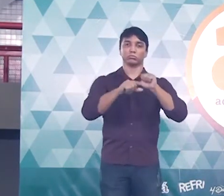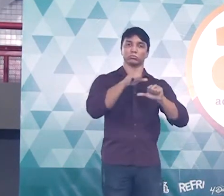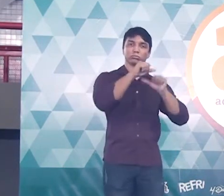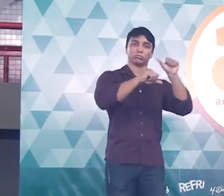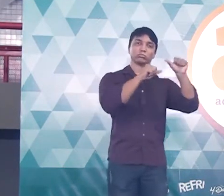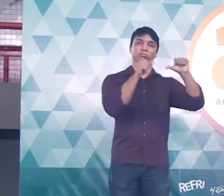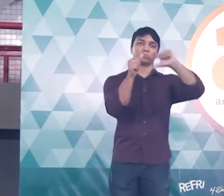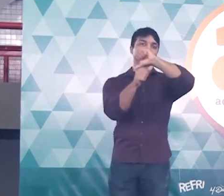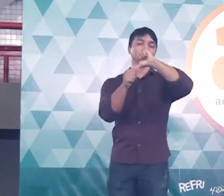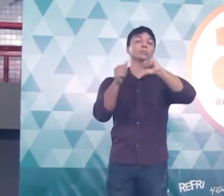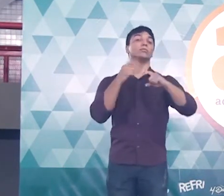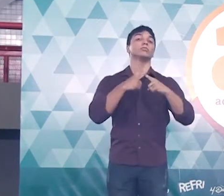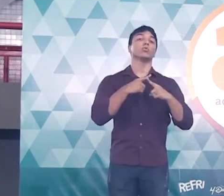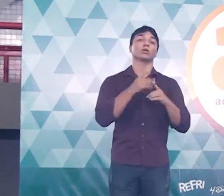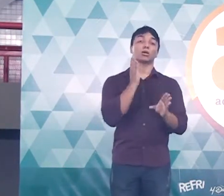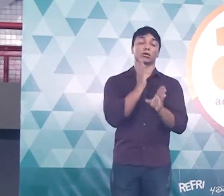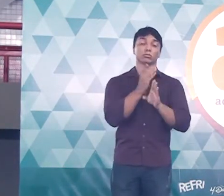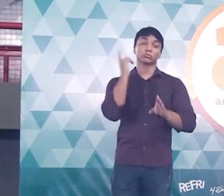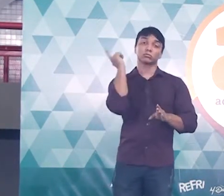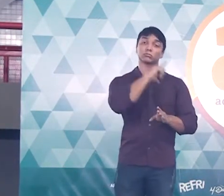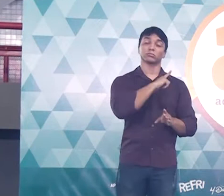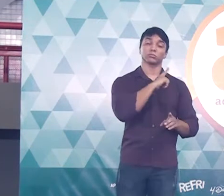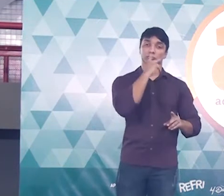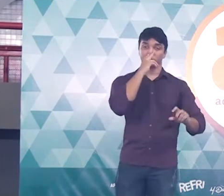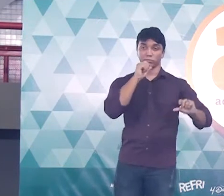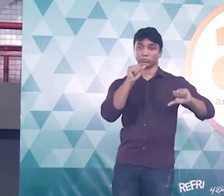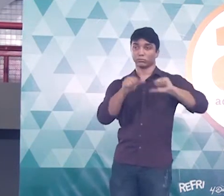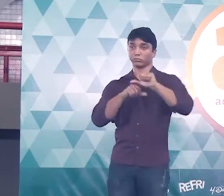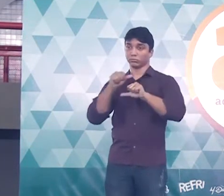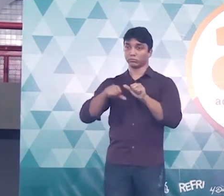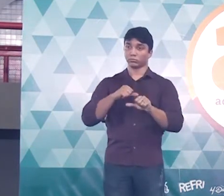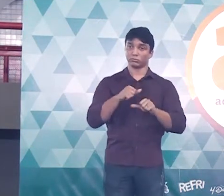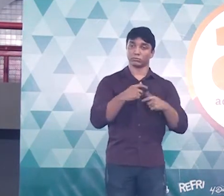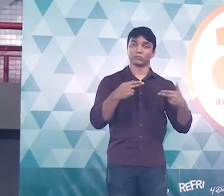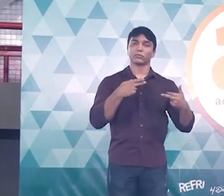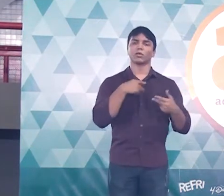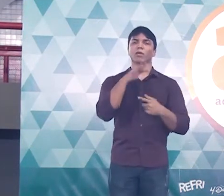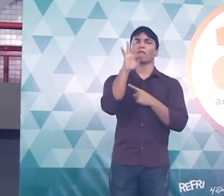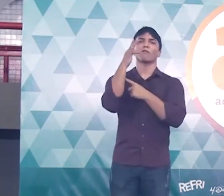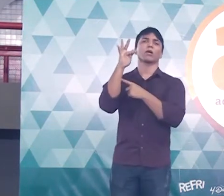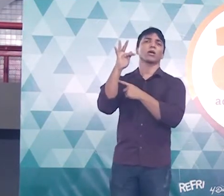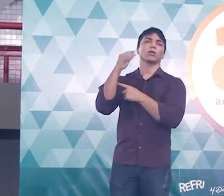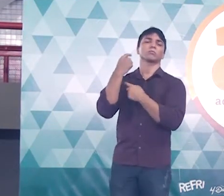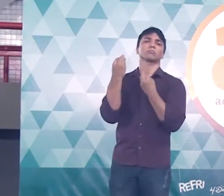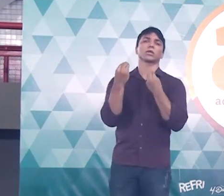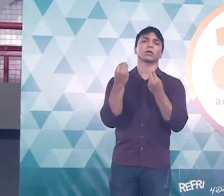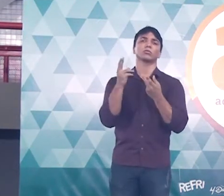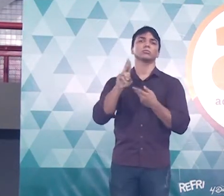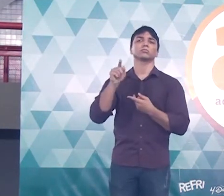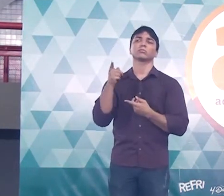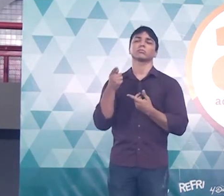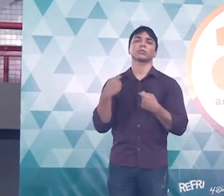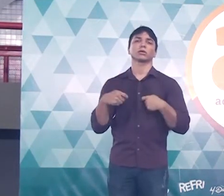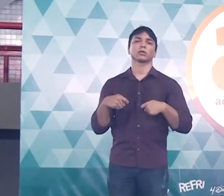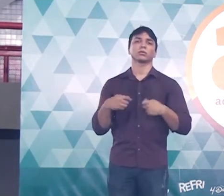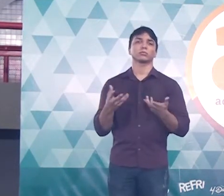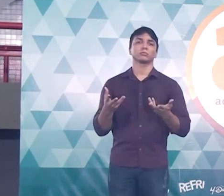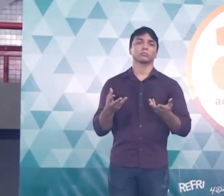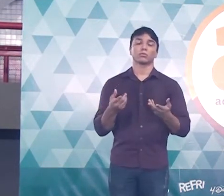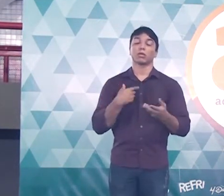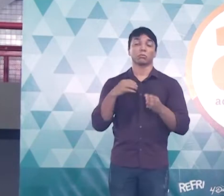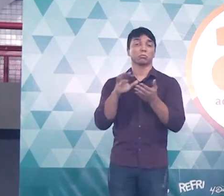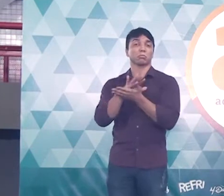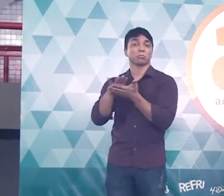aí, justamente para que a gente possa utilizar de alguma forma. Professor, a Fahrenheit para que serve? Para nada. Só para